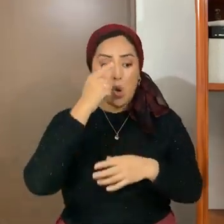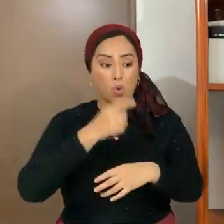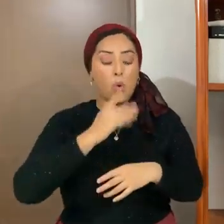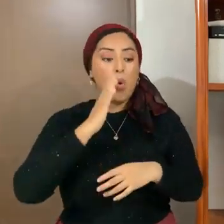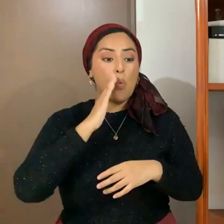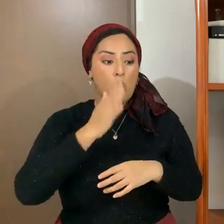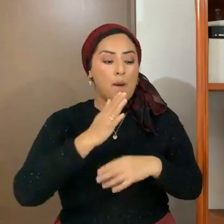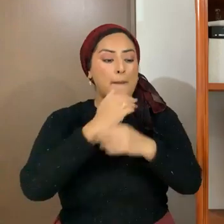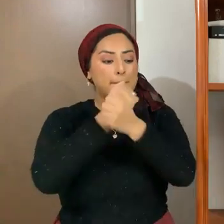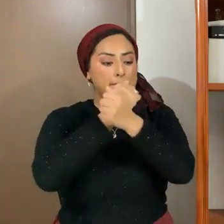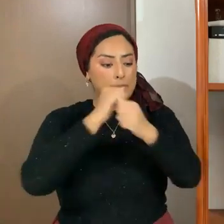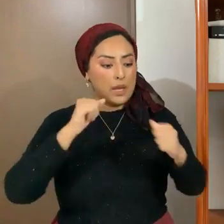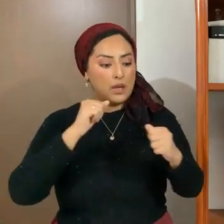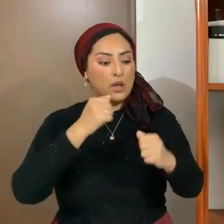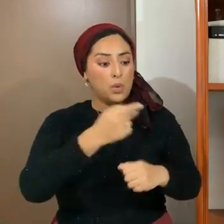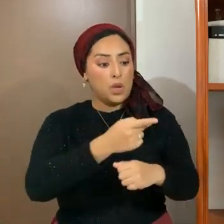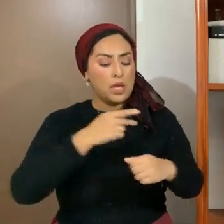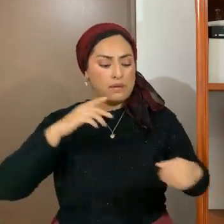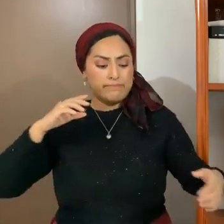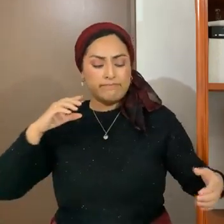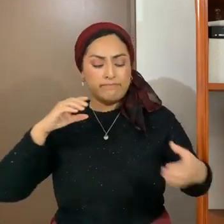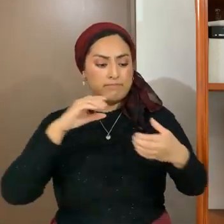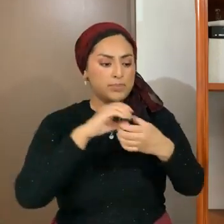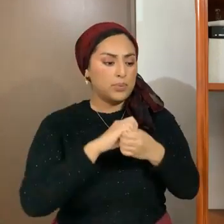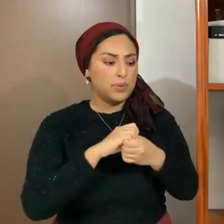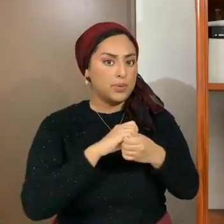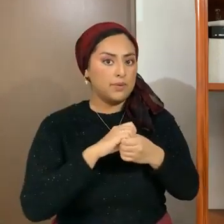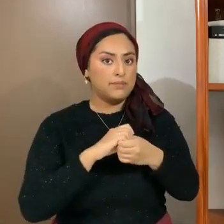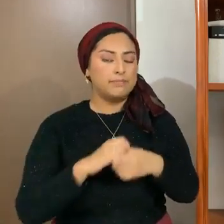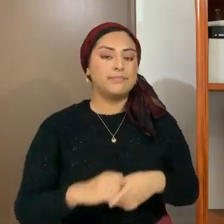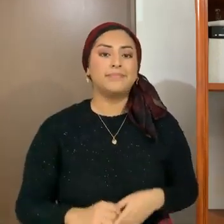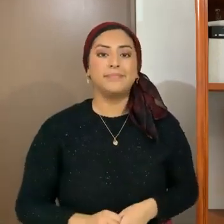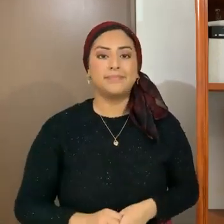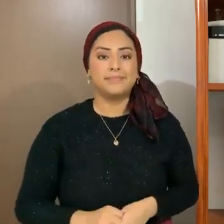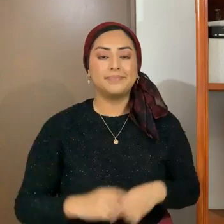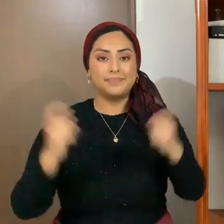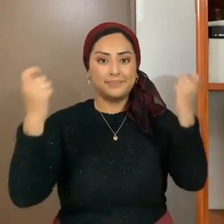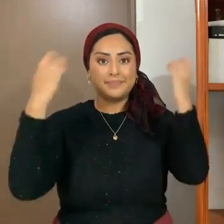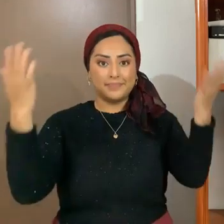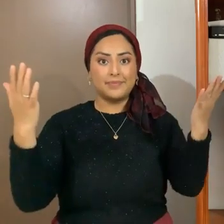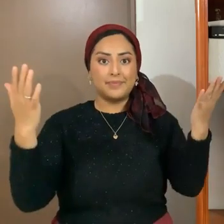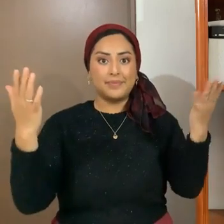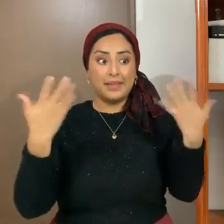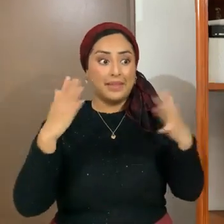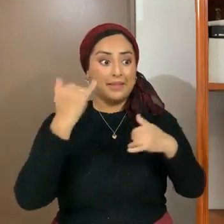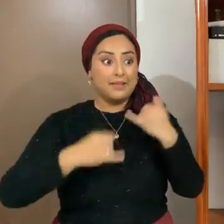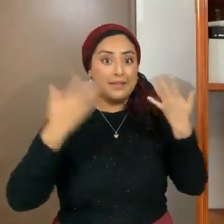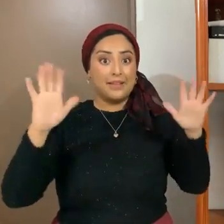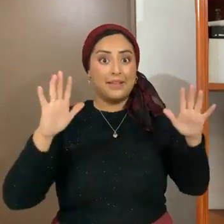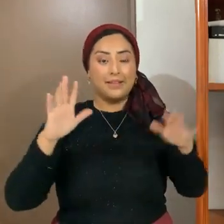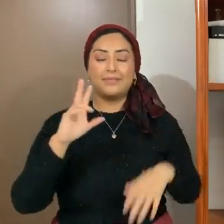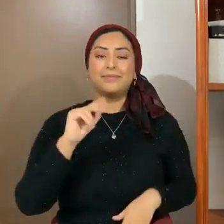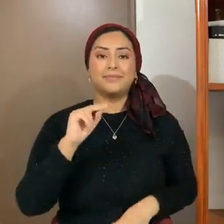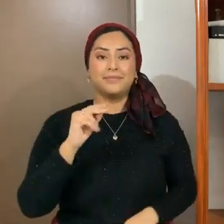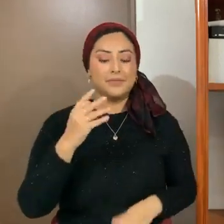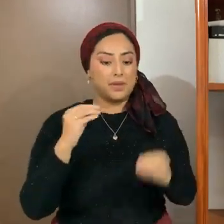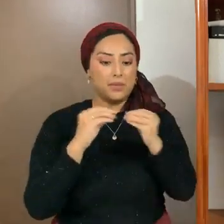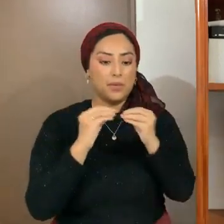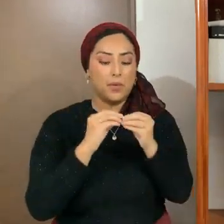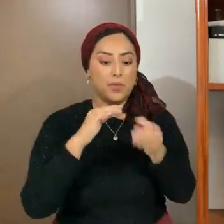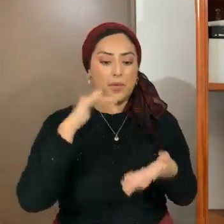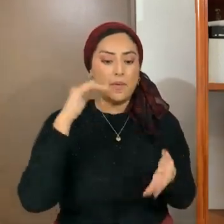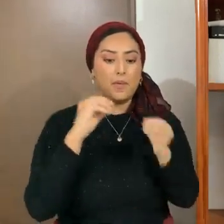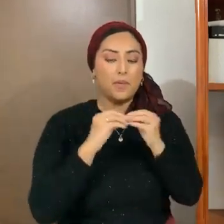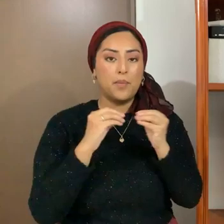la pertenencia de Yahweh sobre los hijos de Israel. Amén. Aleluya. Entonces, ya acabamos. No, hay mucho más